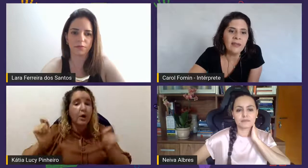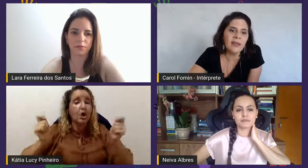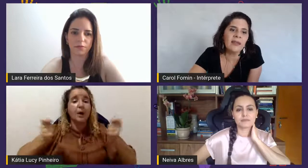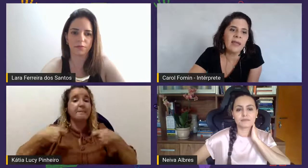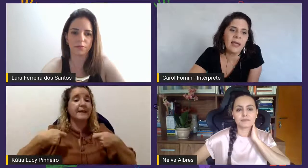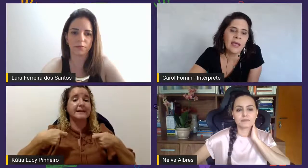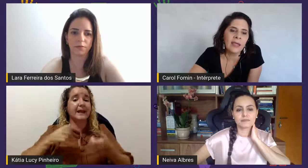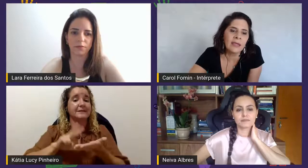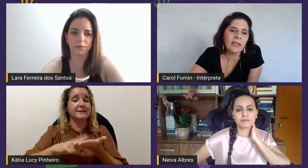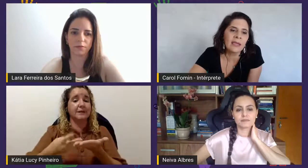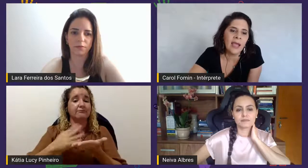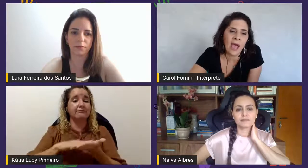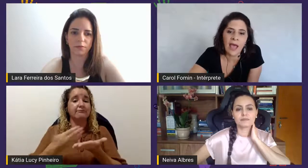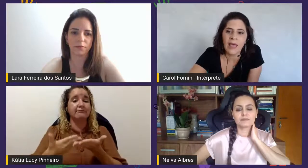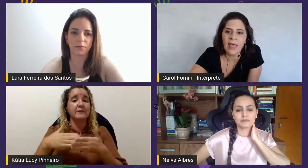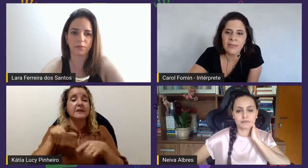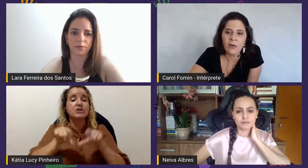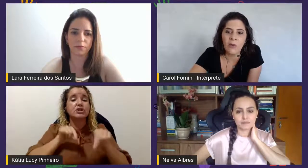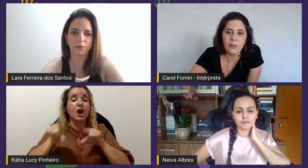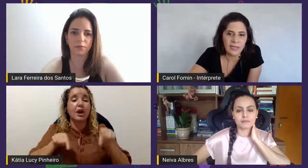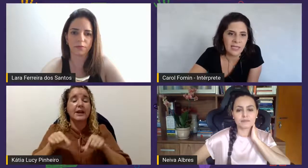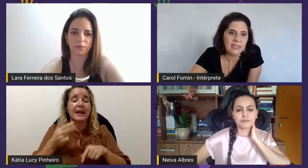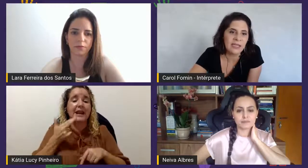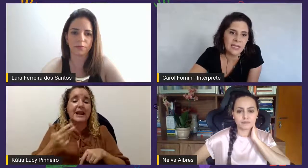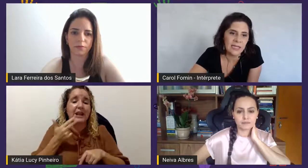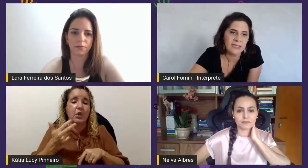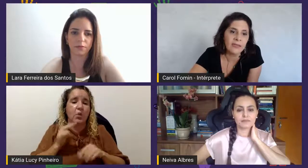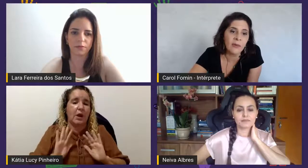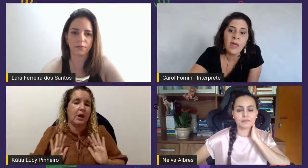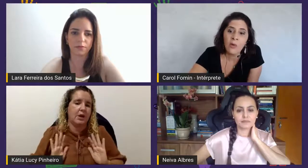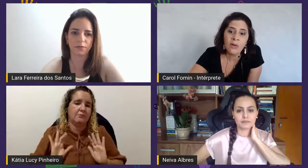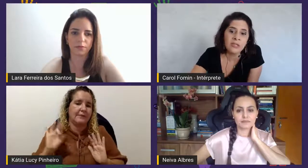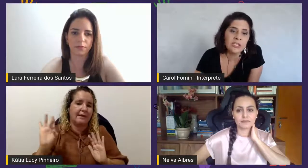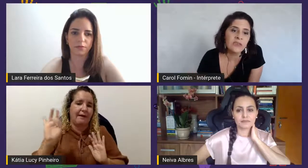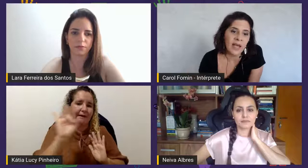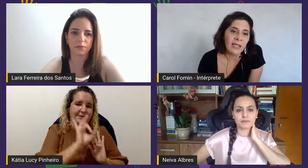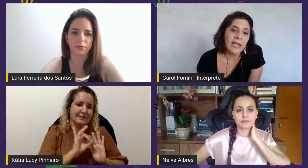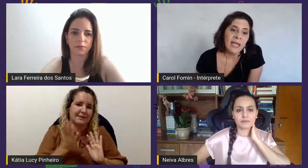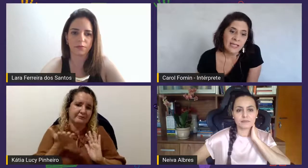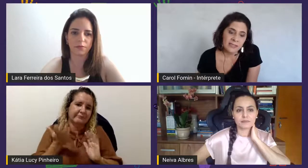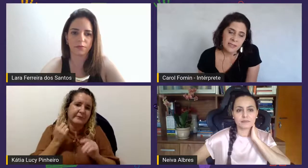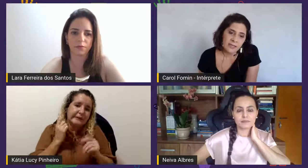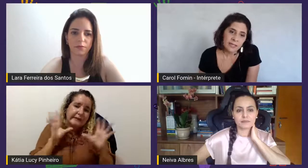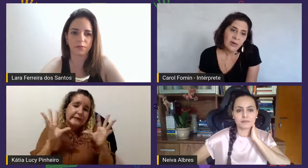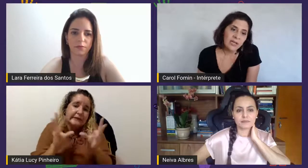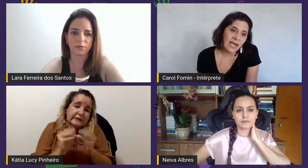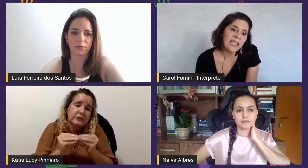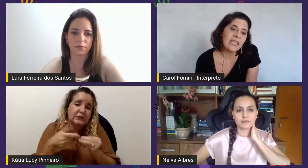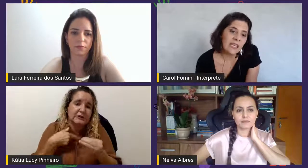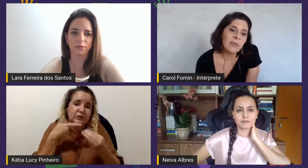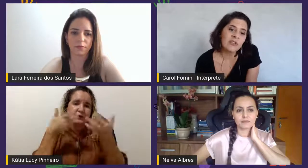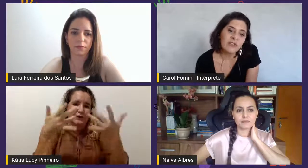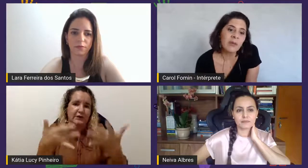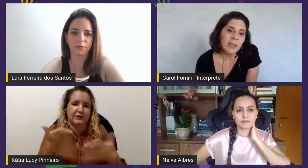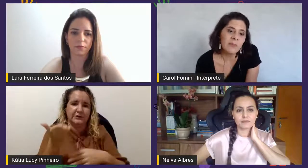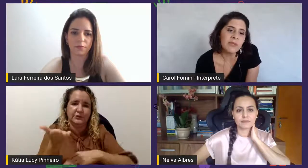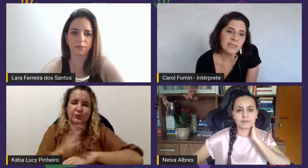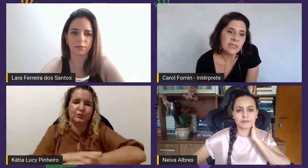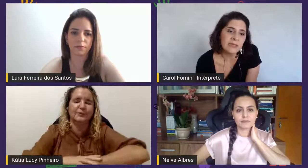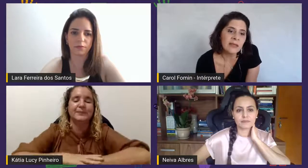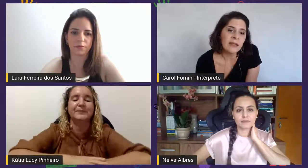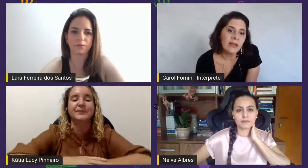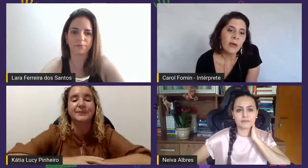Não entendem que há essa competência deles. Então, quando a gente vai escolher a equipe, a gente